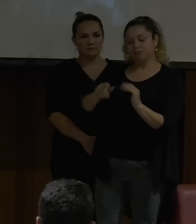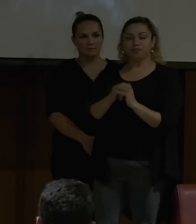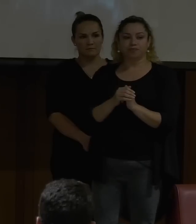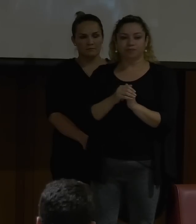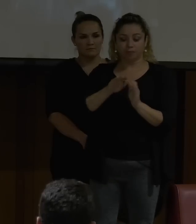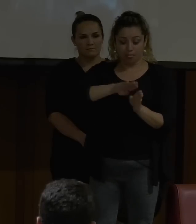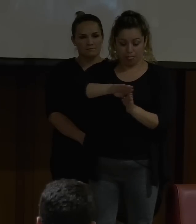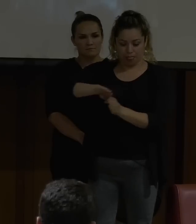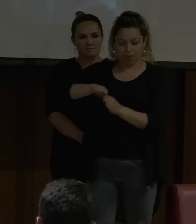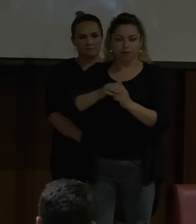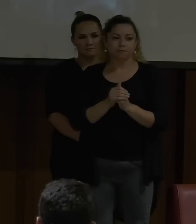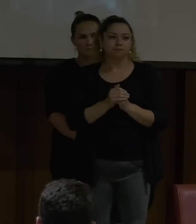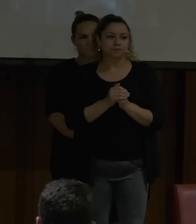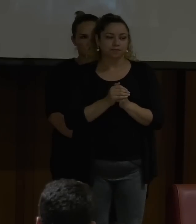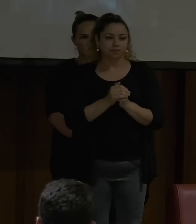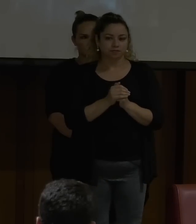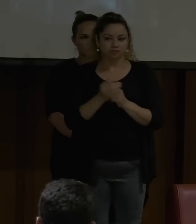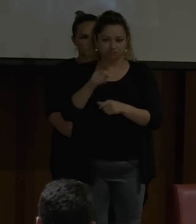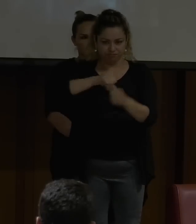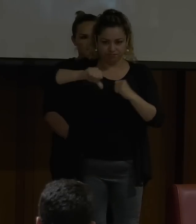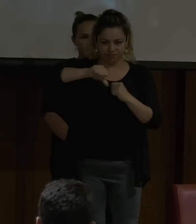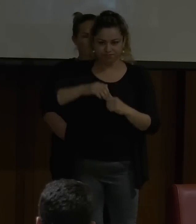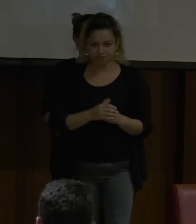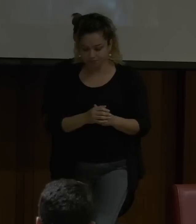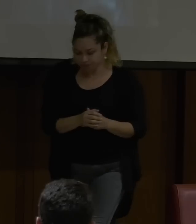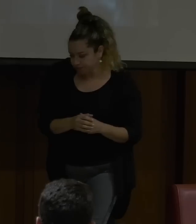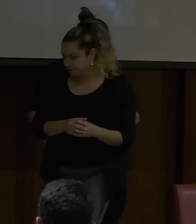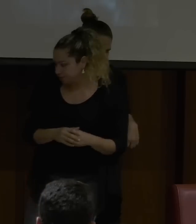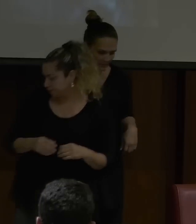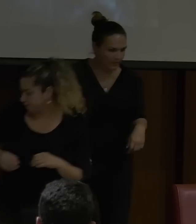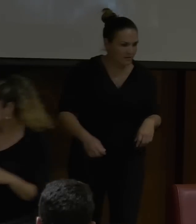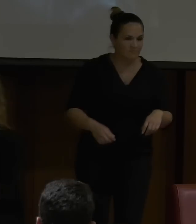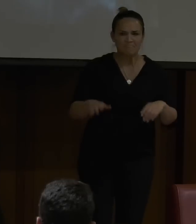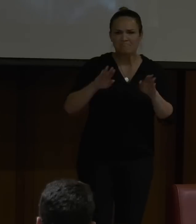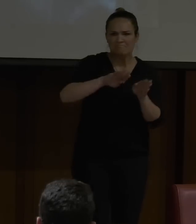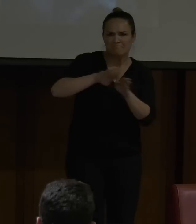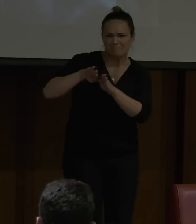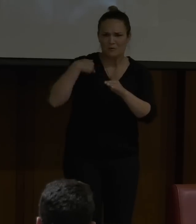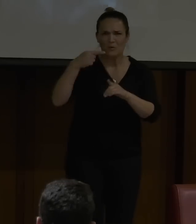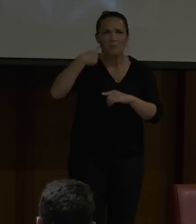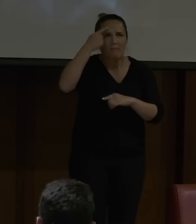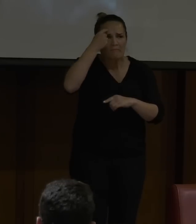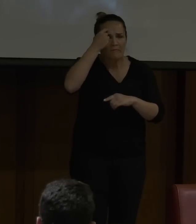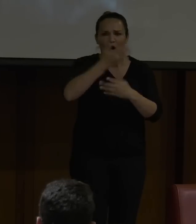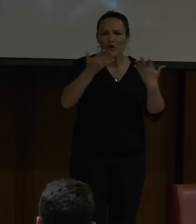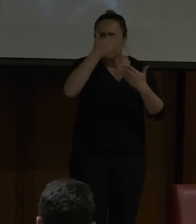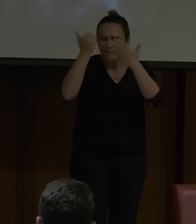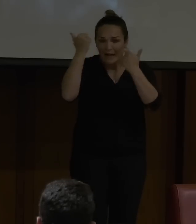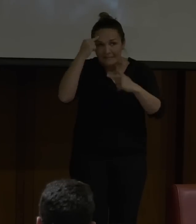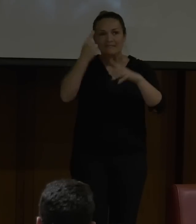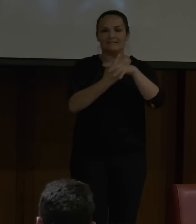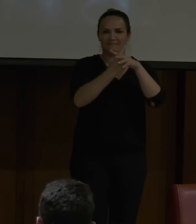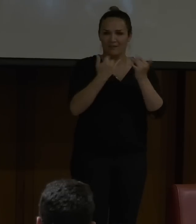también estoy lleno de paréntesis, pero es que se me recuerdo cosas que no había notado. Y es que ya después, con